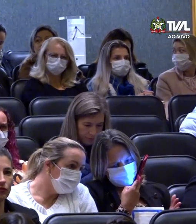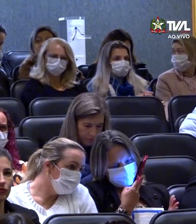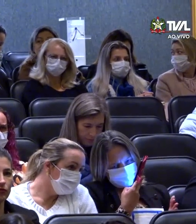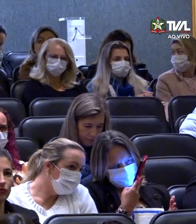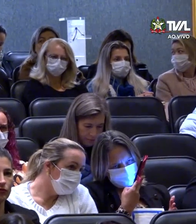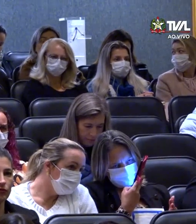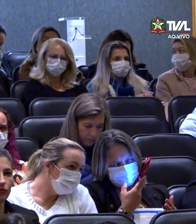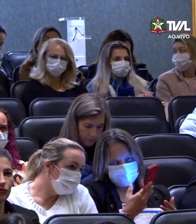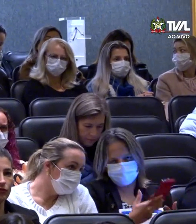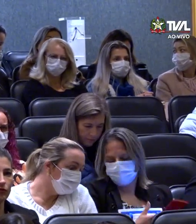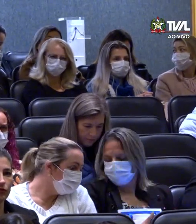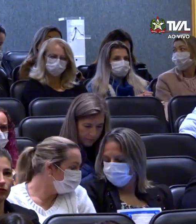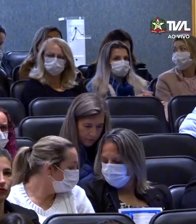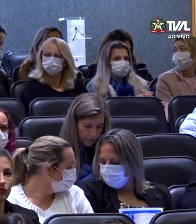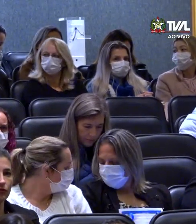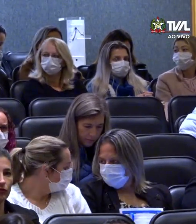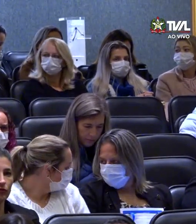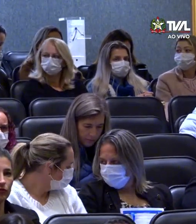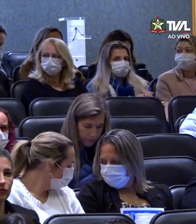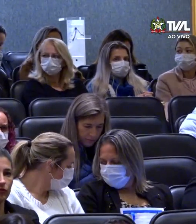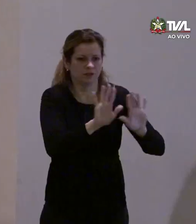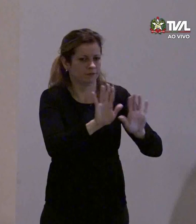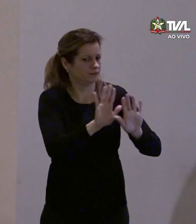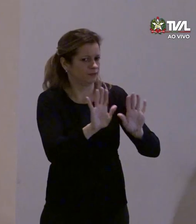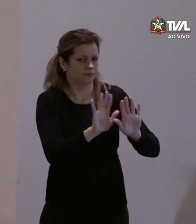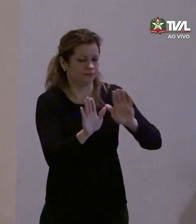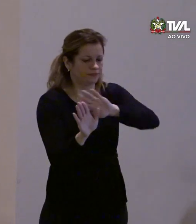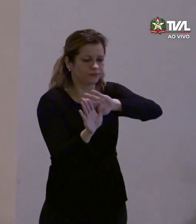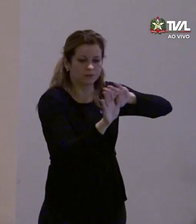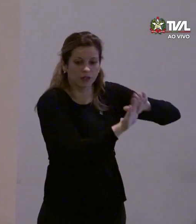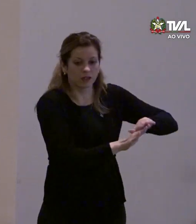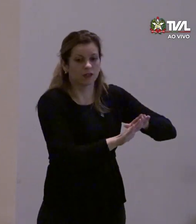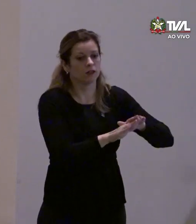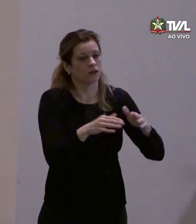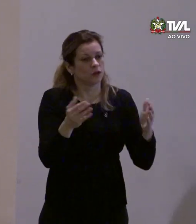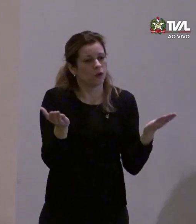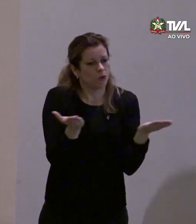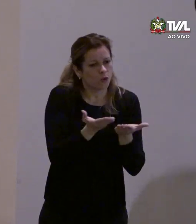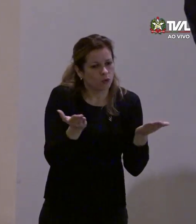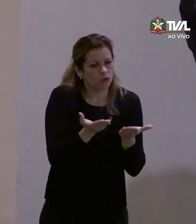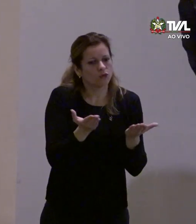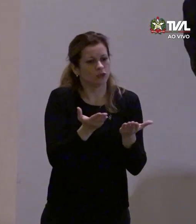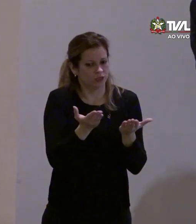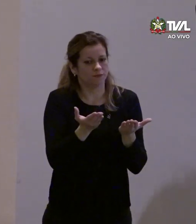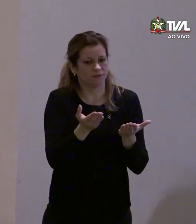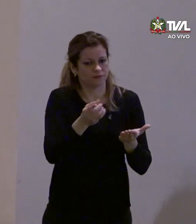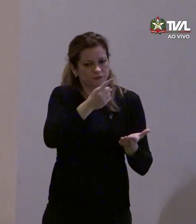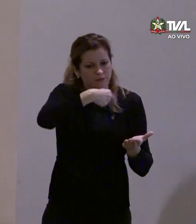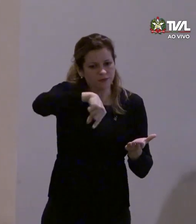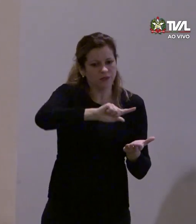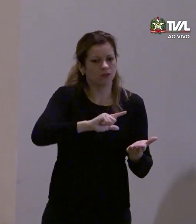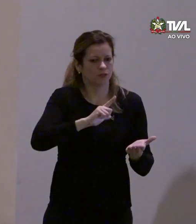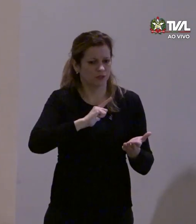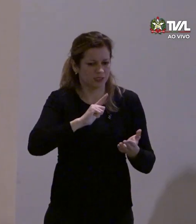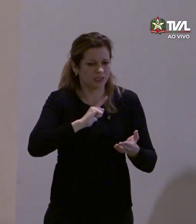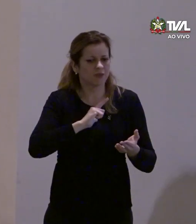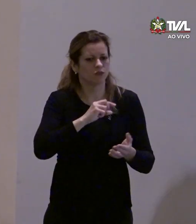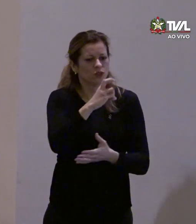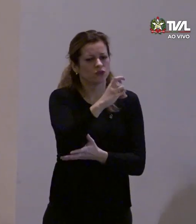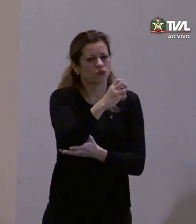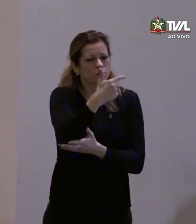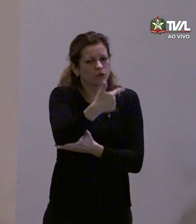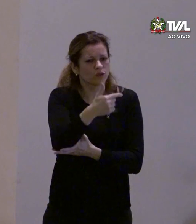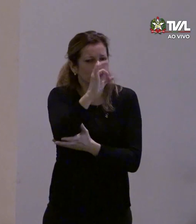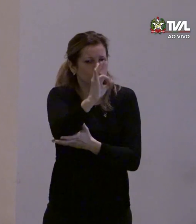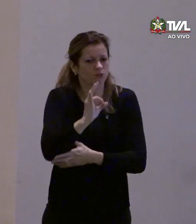isso tirando a integralidade e não é verdade na hoje nós temos quase cinquenta e dois por cento de educação integral na nossa